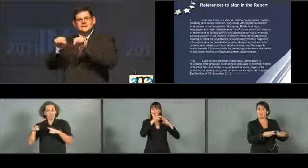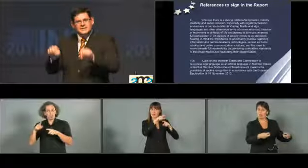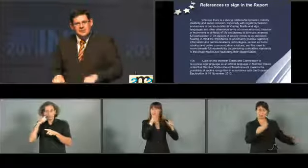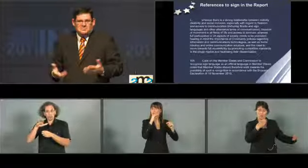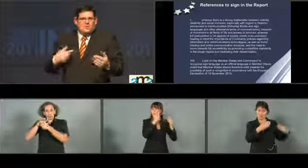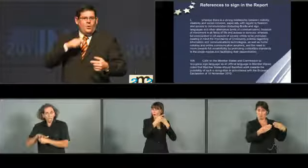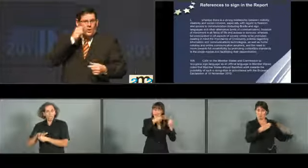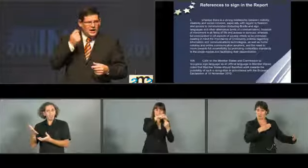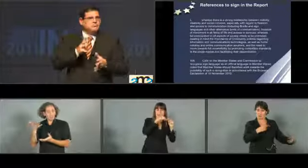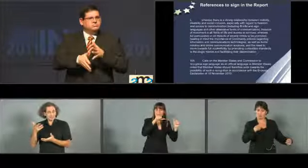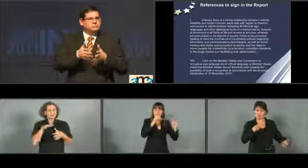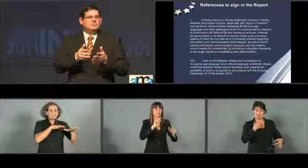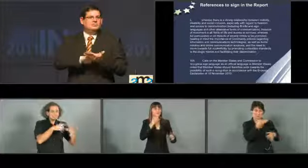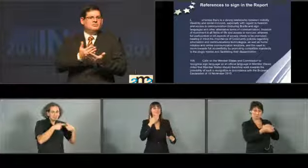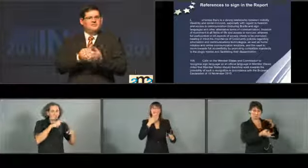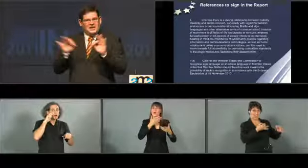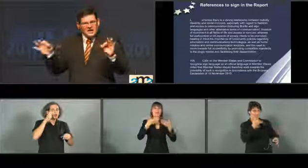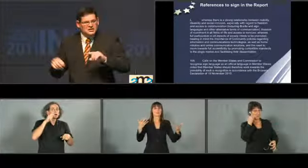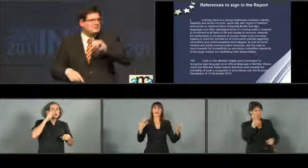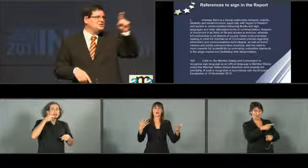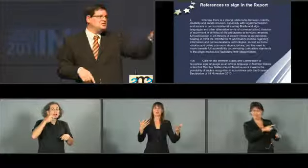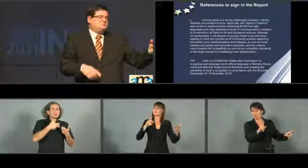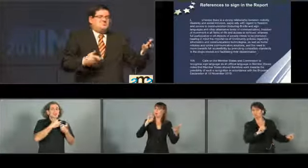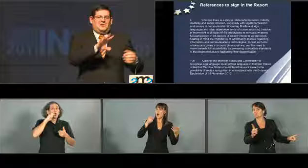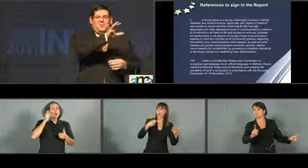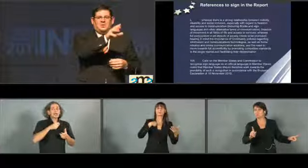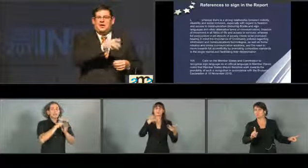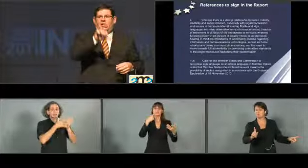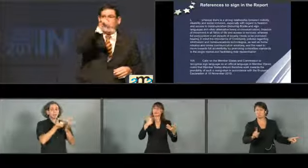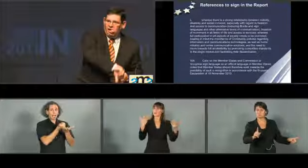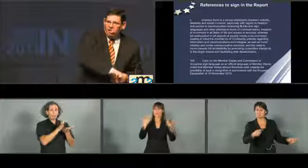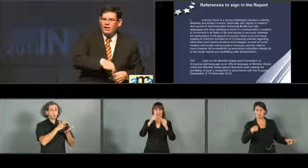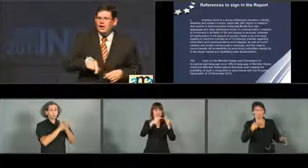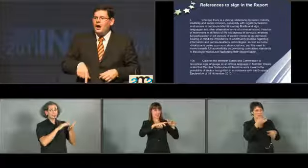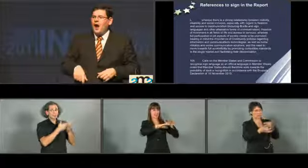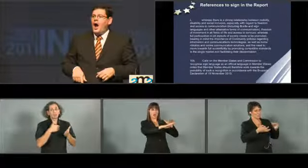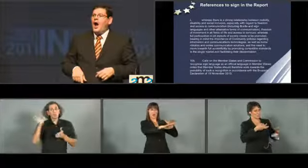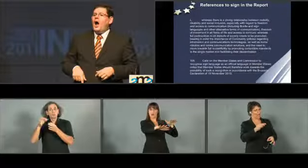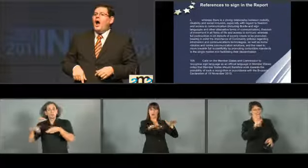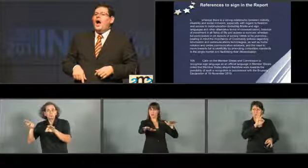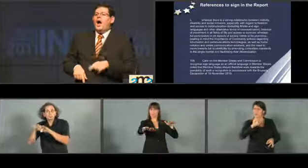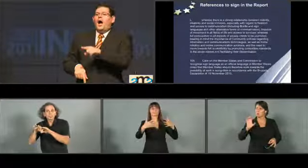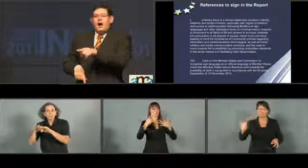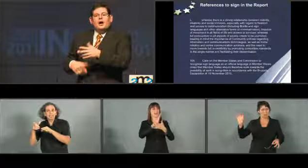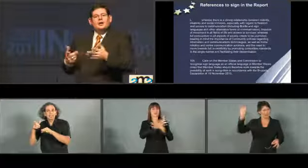On expliquait aussi que dans certains pays, la langue des signes il